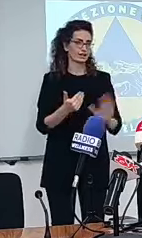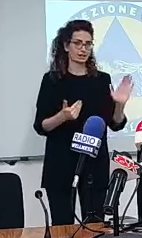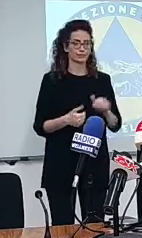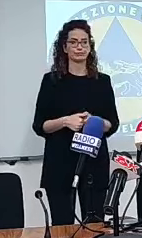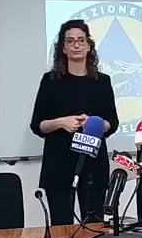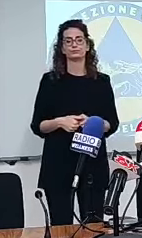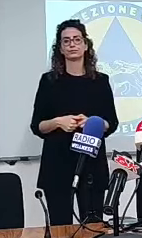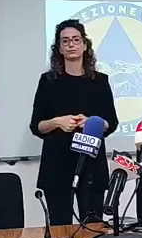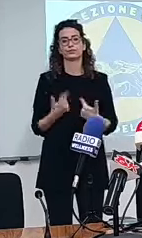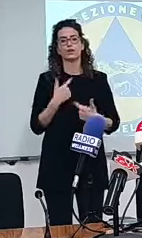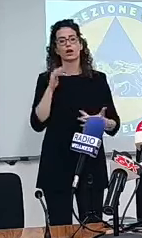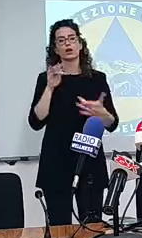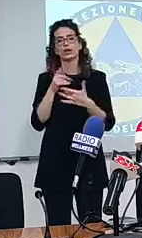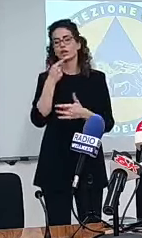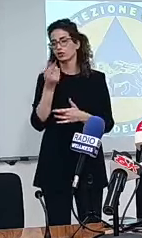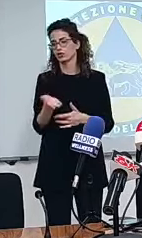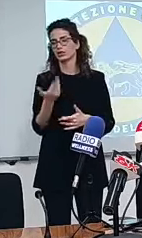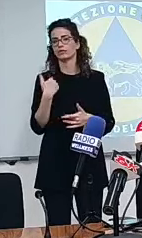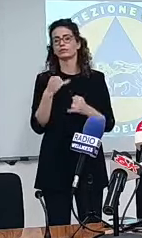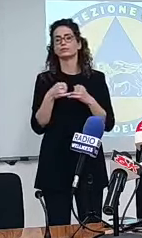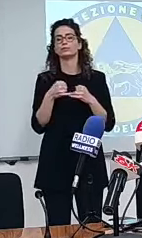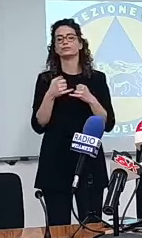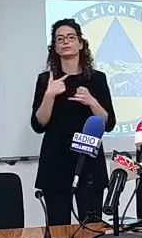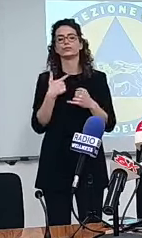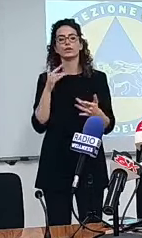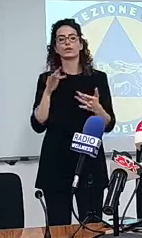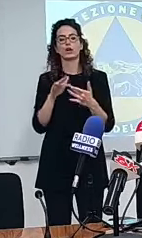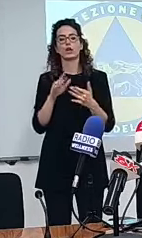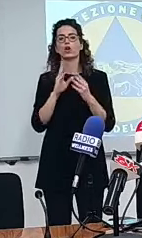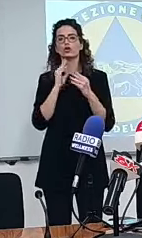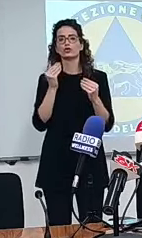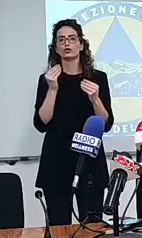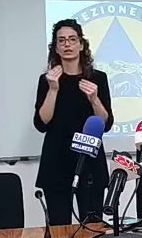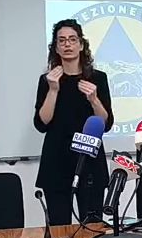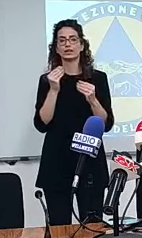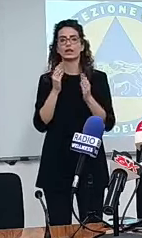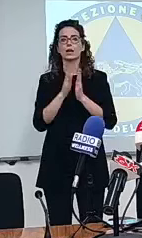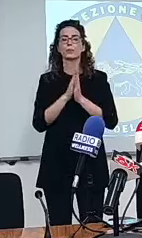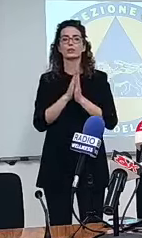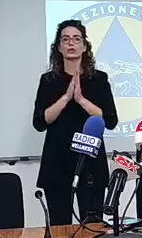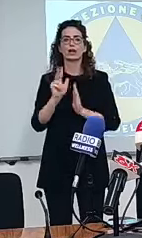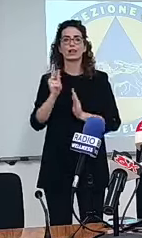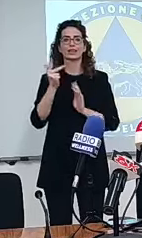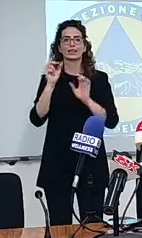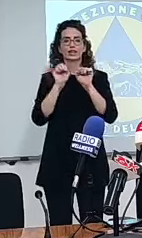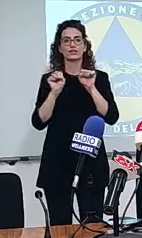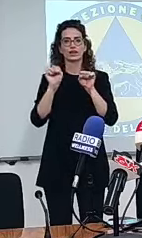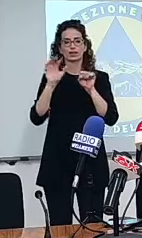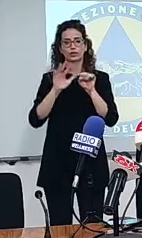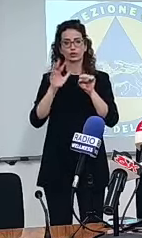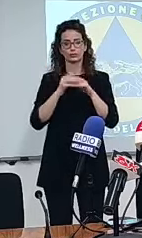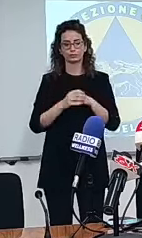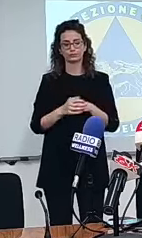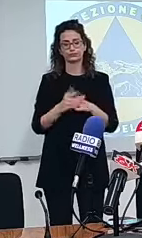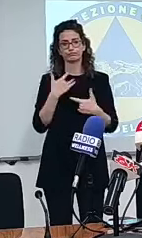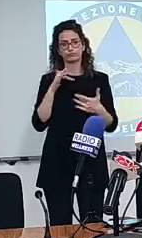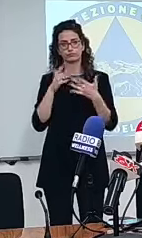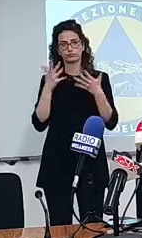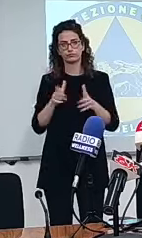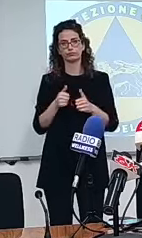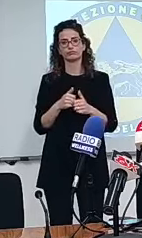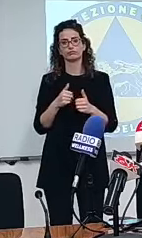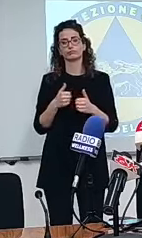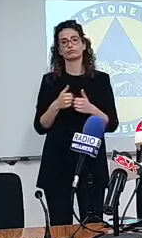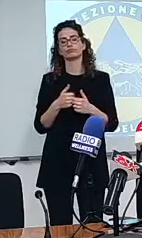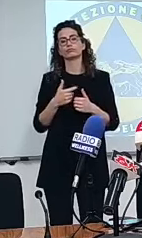Ho incontrato, dicevo, anche la giovanile pastorale del Triveneto insieme poi a FISM e ad altri che sono quelli che poi seguono,